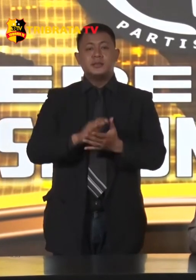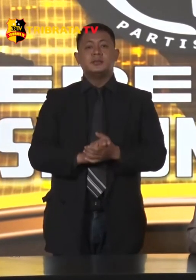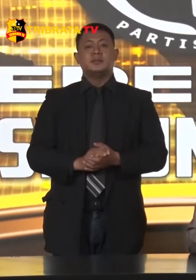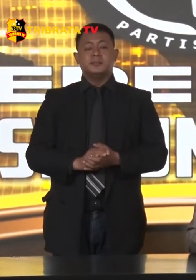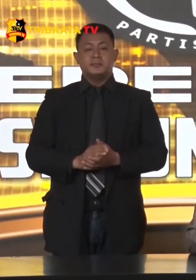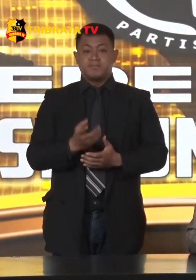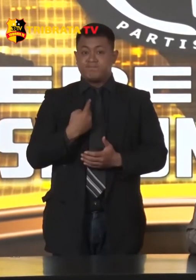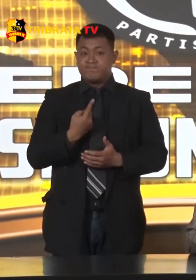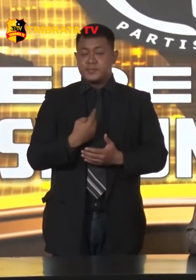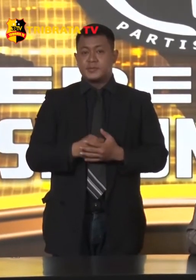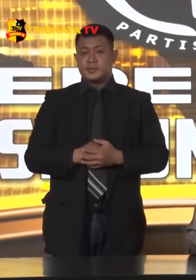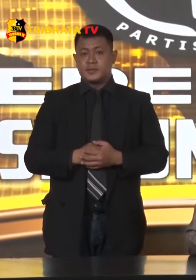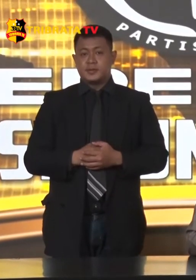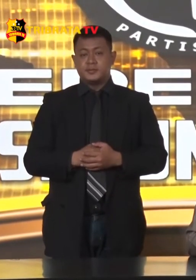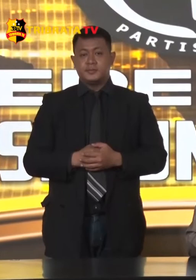kita